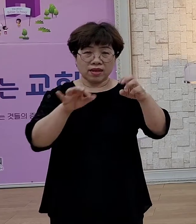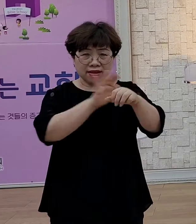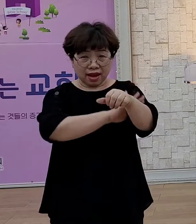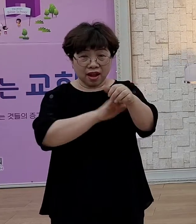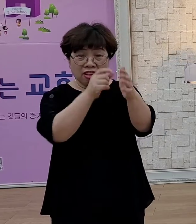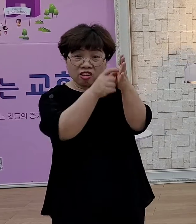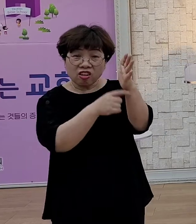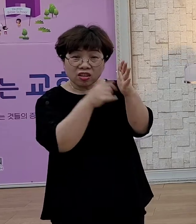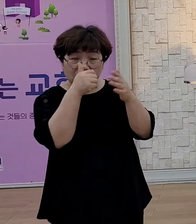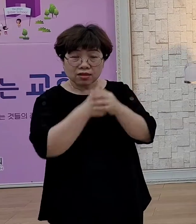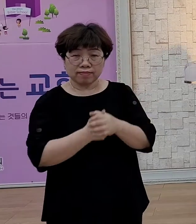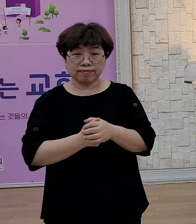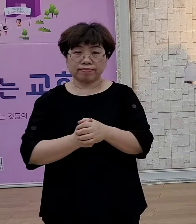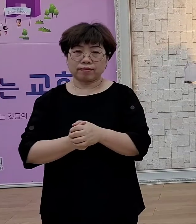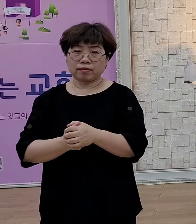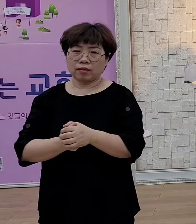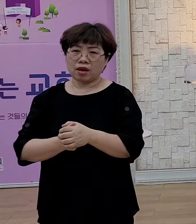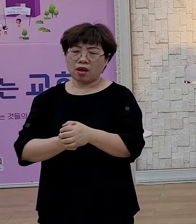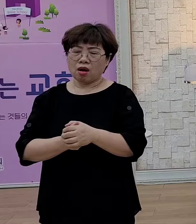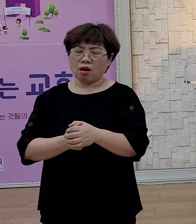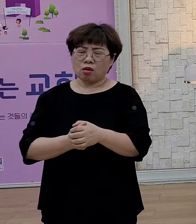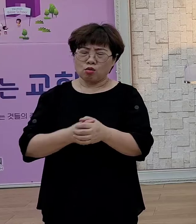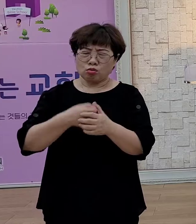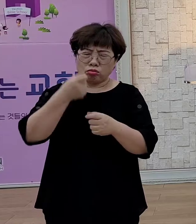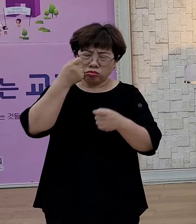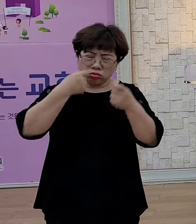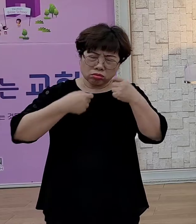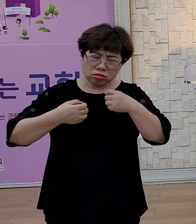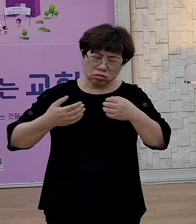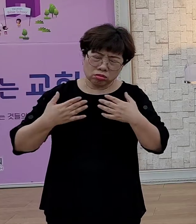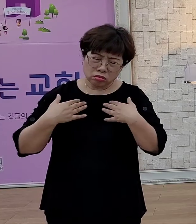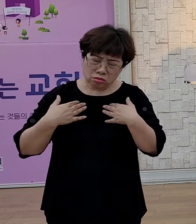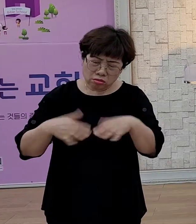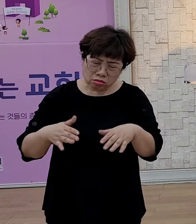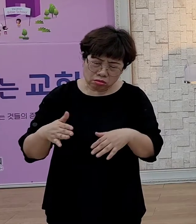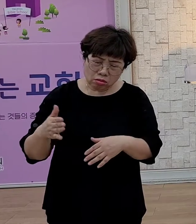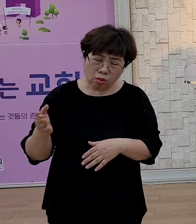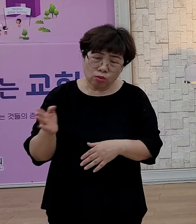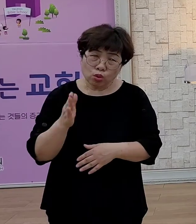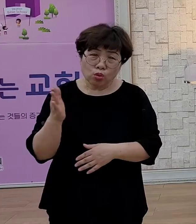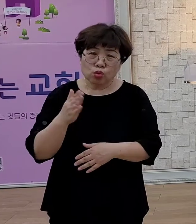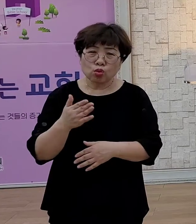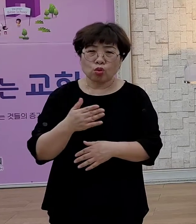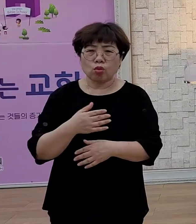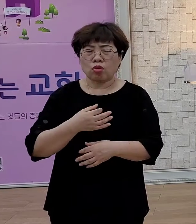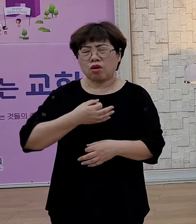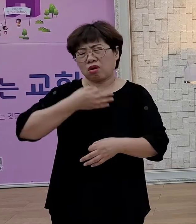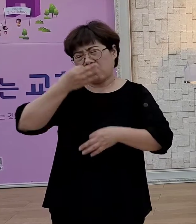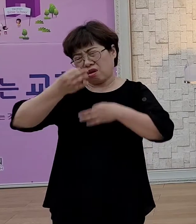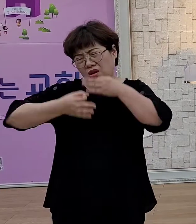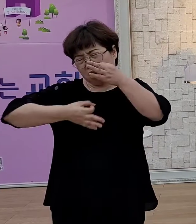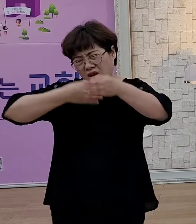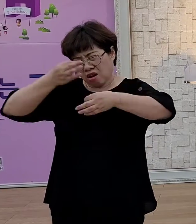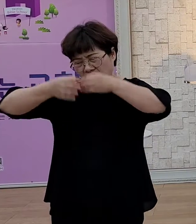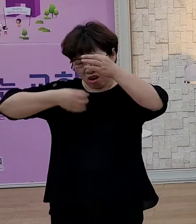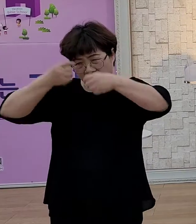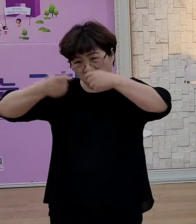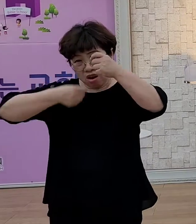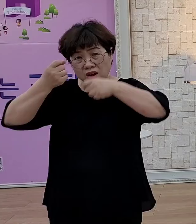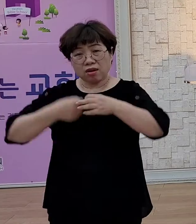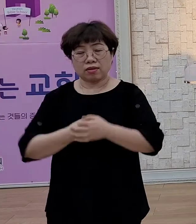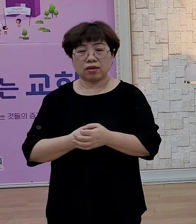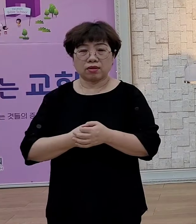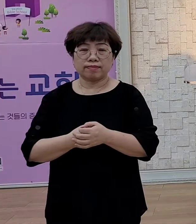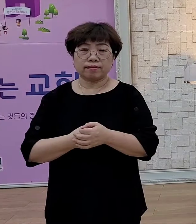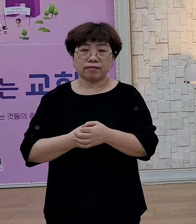여러분, 땅을 치면서 지금 이렇게 울 기력이 없도록 통곡하고 있는 여러분, 이 다윗의 모습이 여러분 상상이